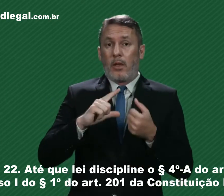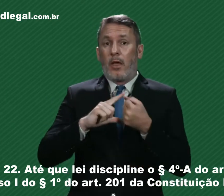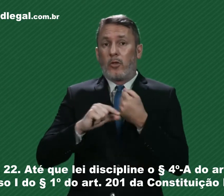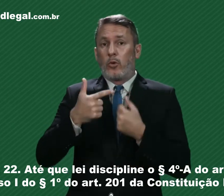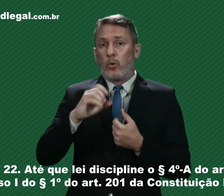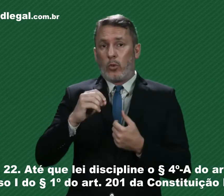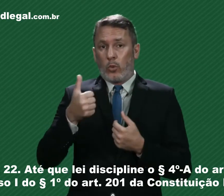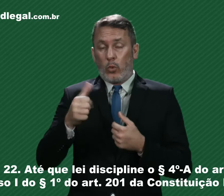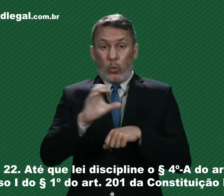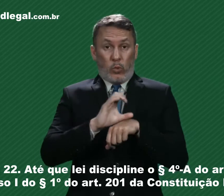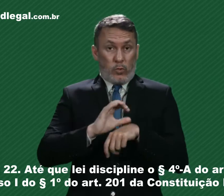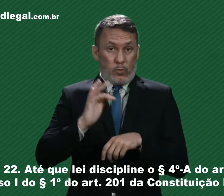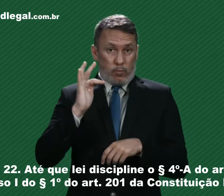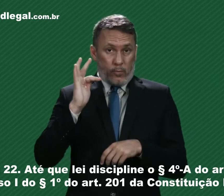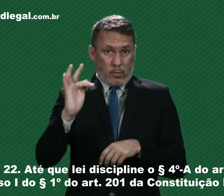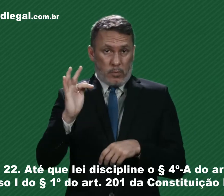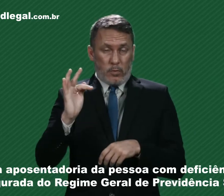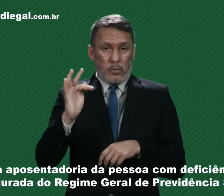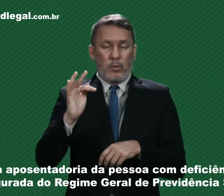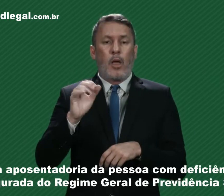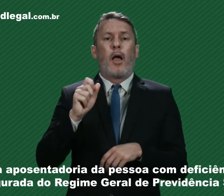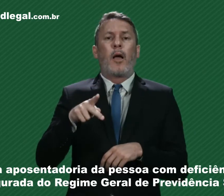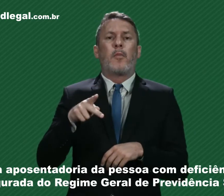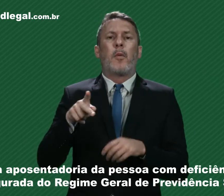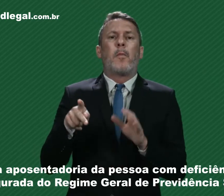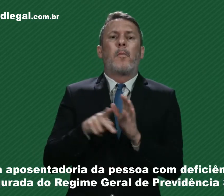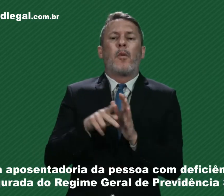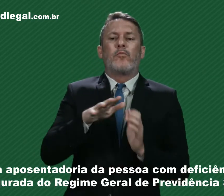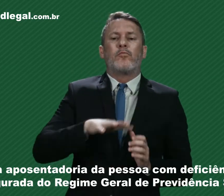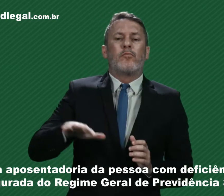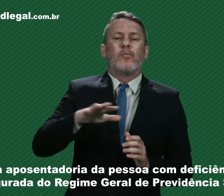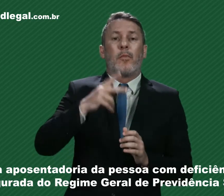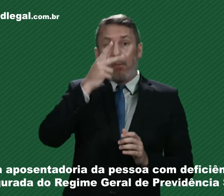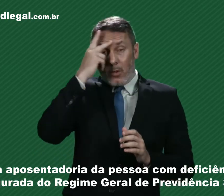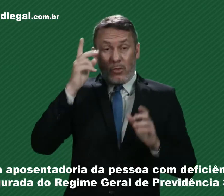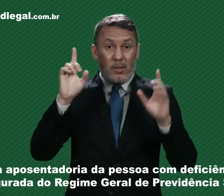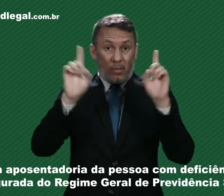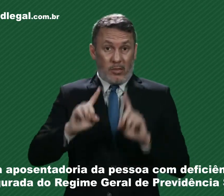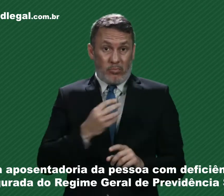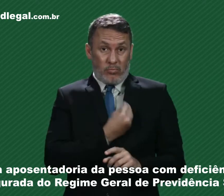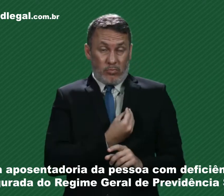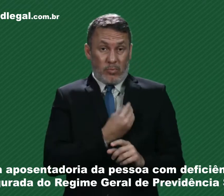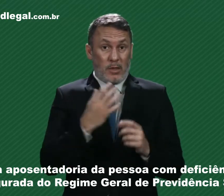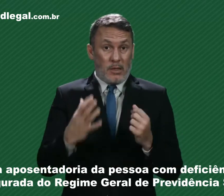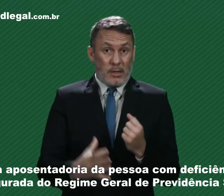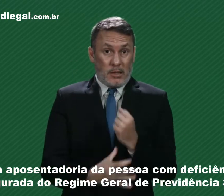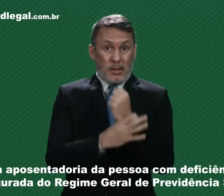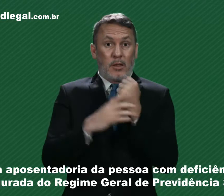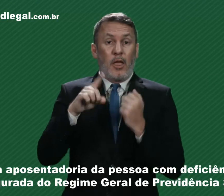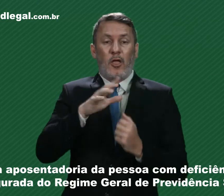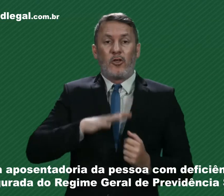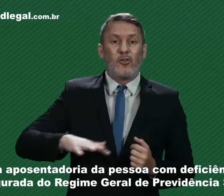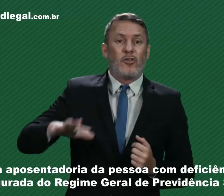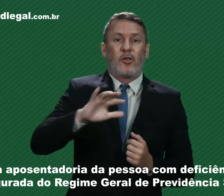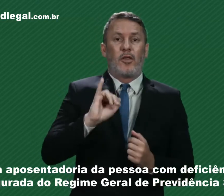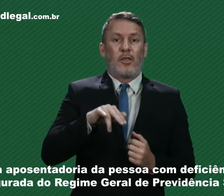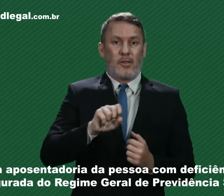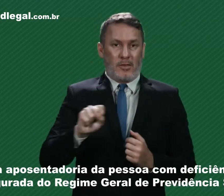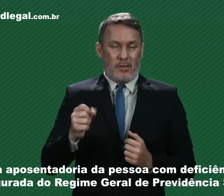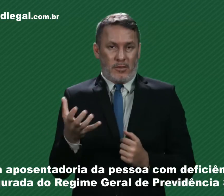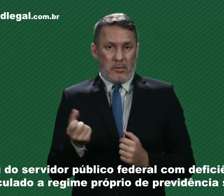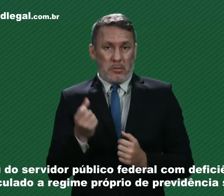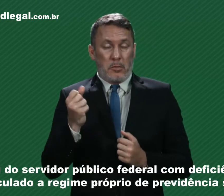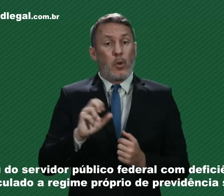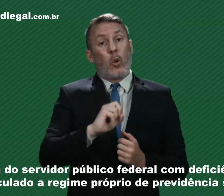artigo 201 da Constituição Federal, a aposentadoria da pessoa com deficiência segurada do regime geral da